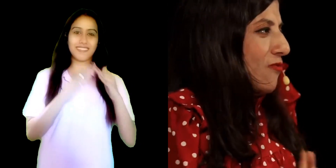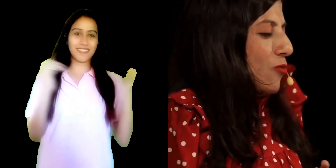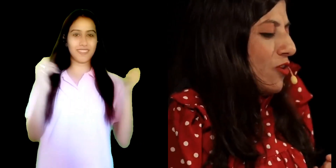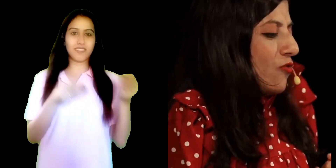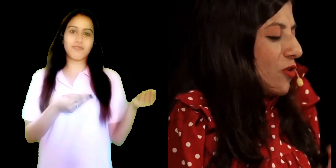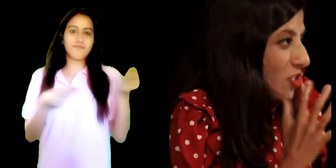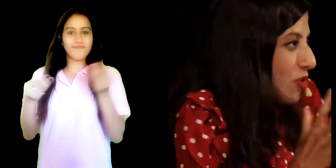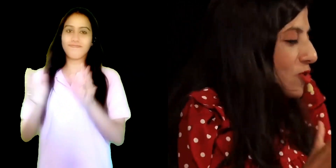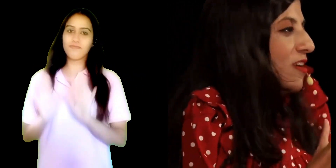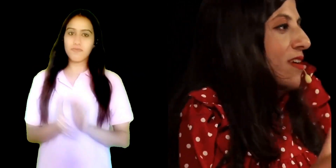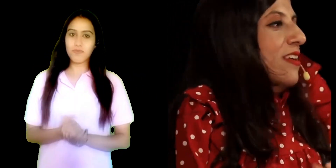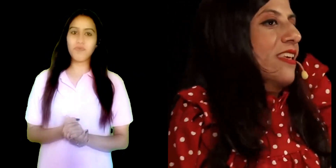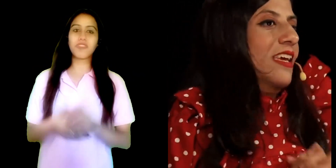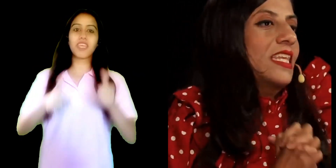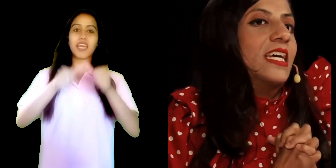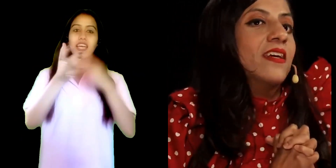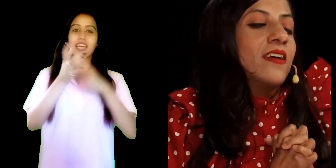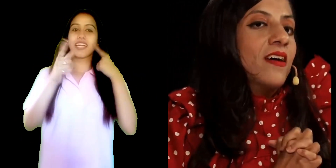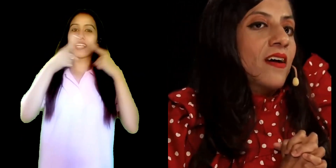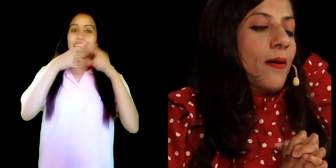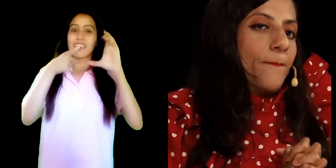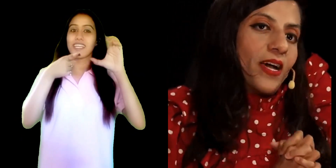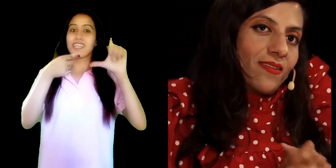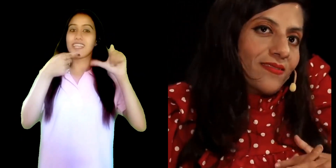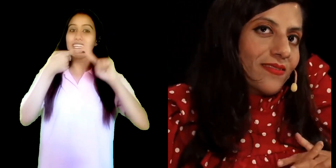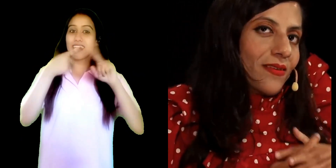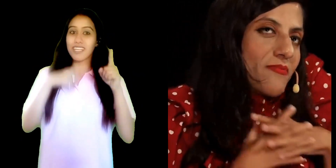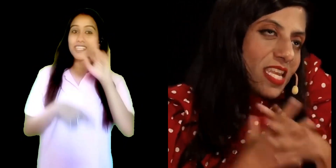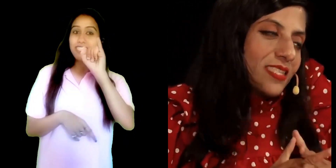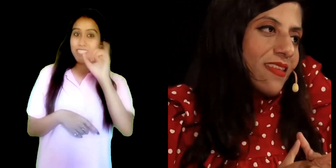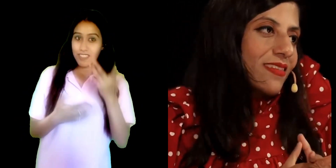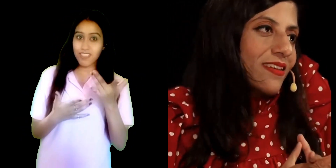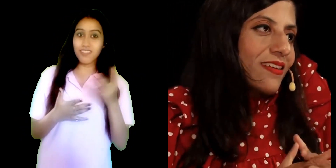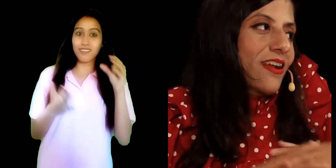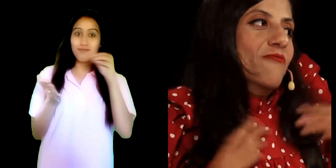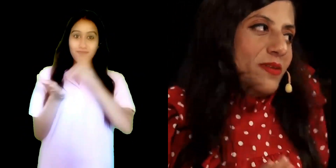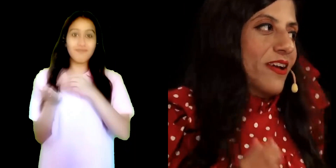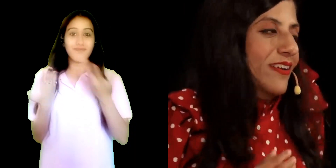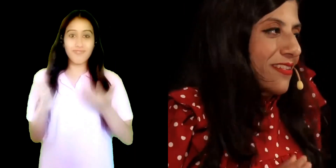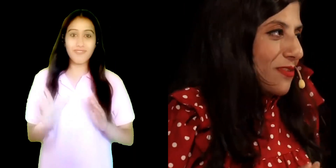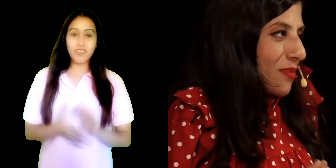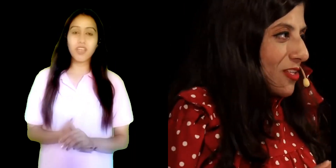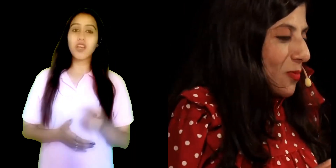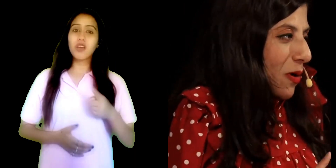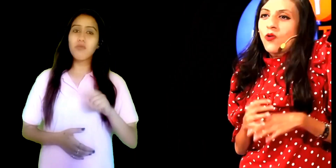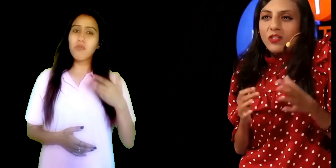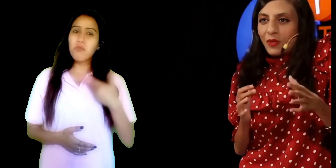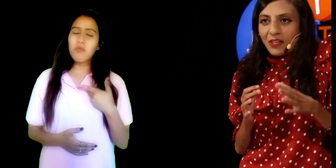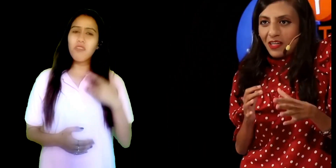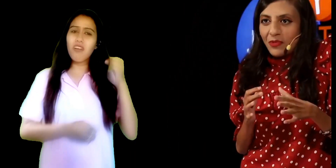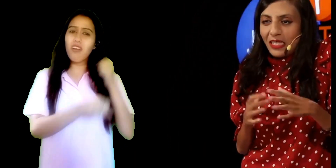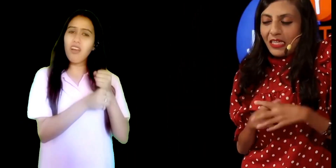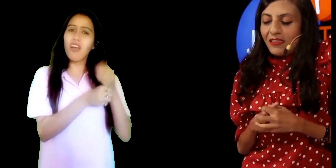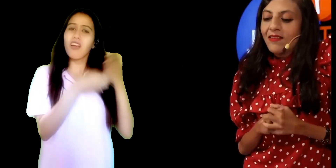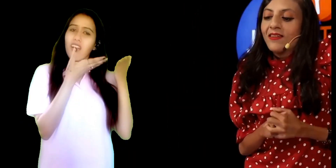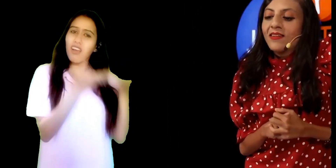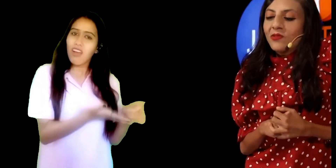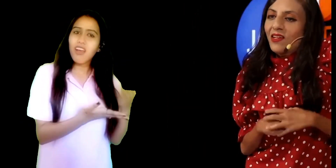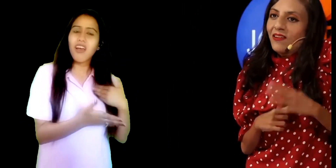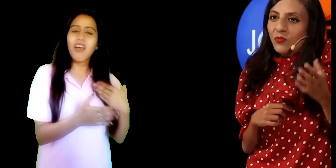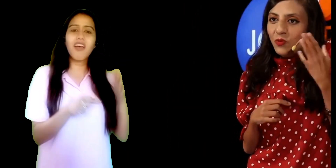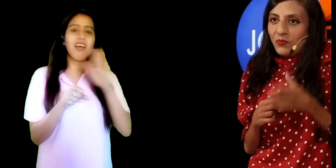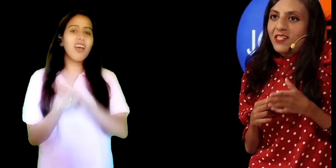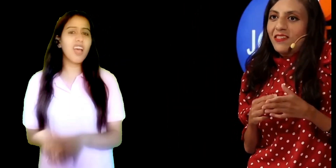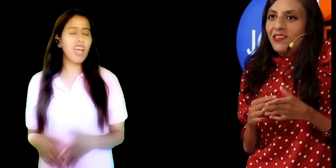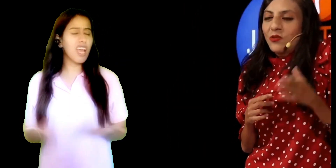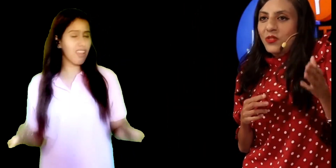16 आर्टिकल 14 ऑफ कॉन्स्टिट्यूशन ये कहता है, पर मेरे साथ गवर्नमेंट में आकर डिस्क्रिमिनेशन हुआ। डॉक्टर पापा ने नहीं बनने दिया था,